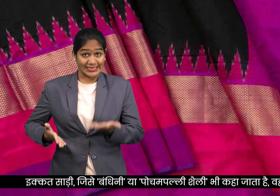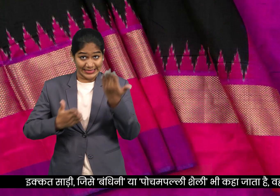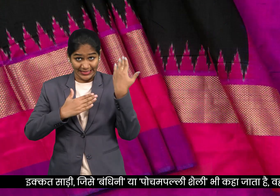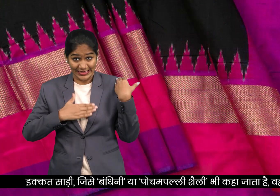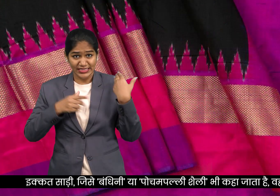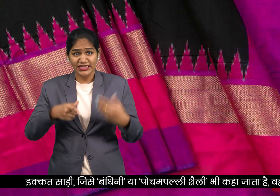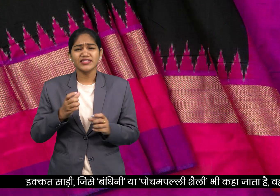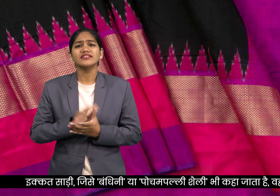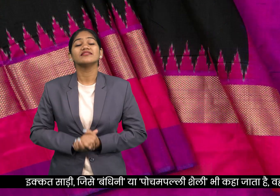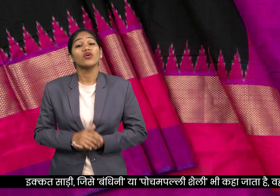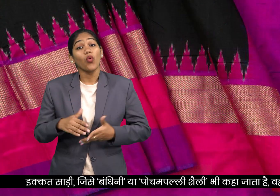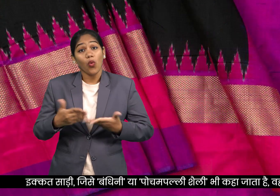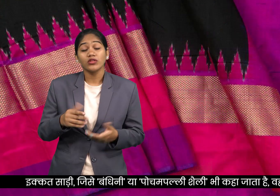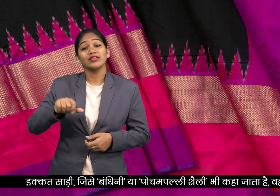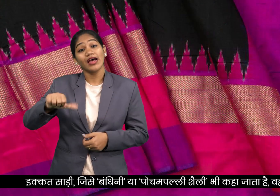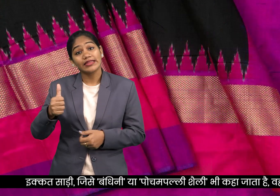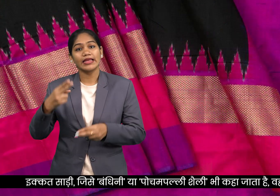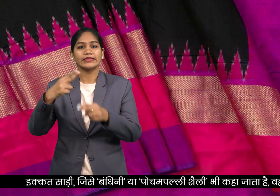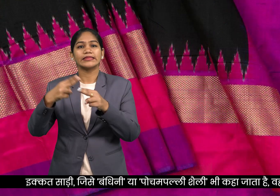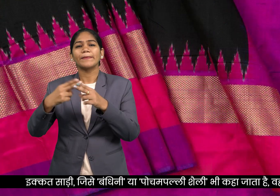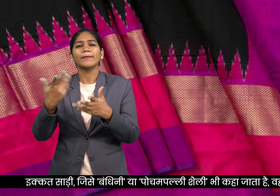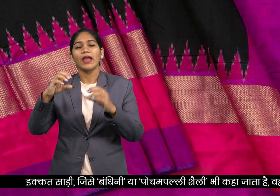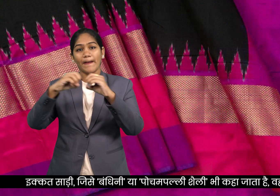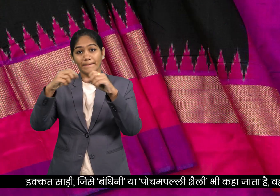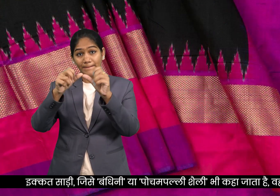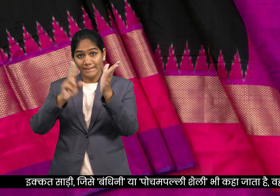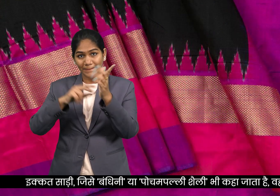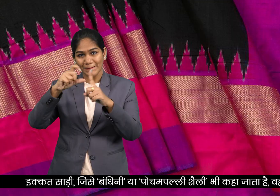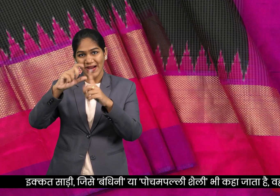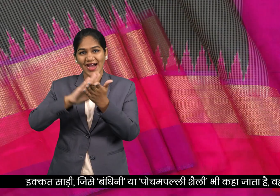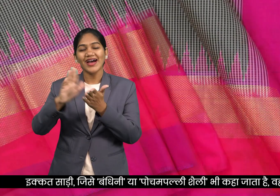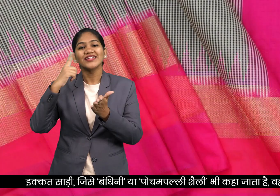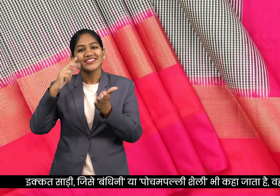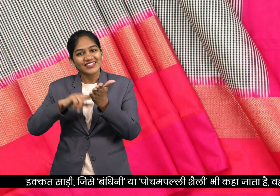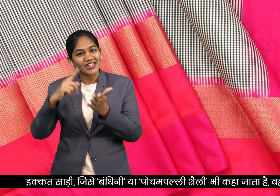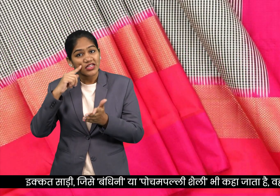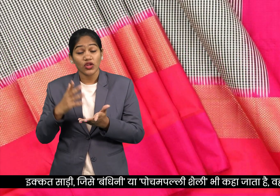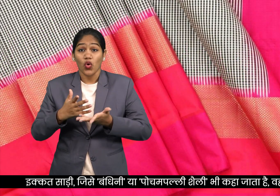इक्कत साड़ी, जिसे बांधनी या पोचमपल्ली शैली भी कहा जाता है,